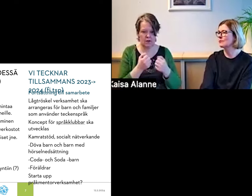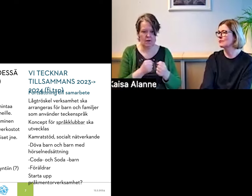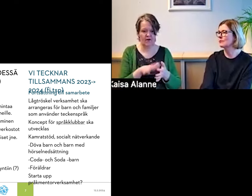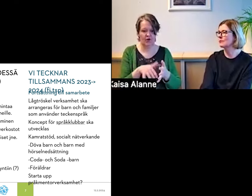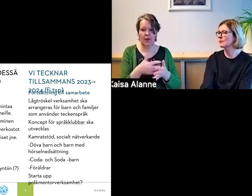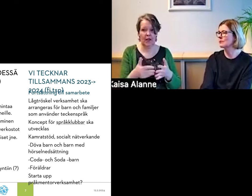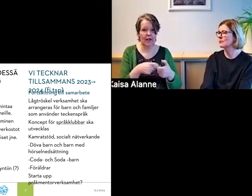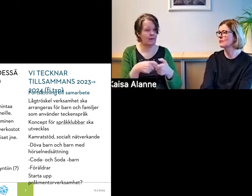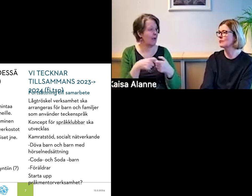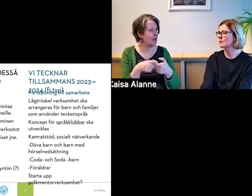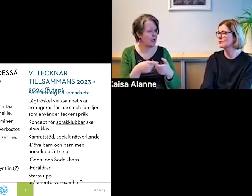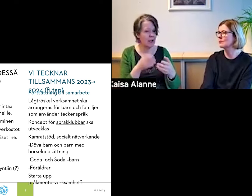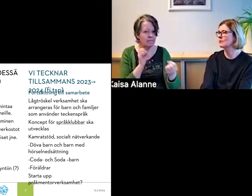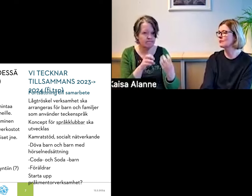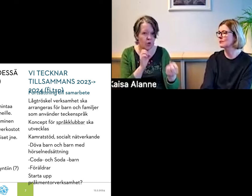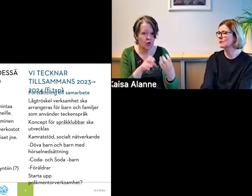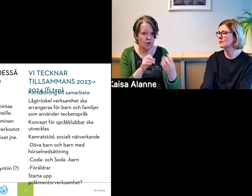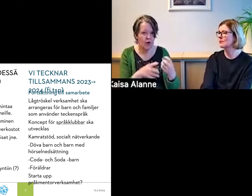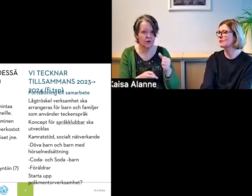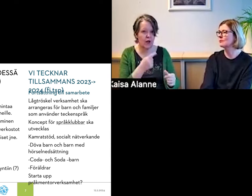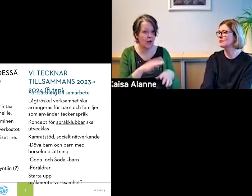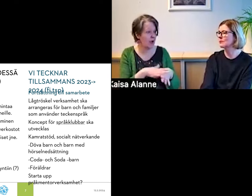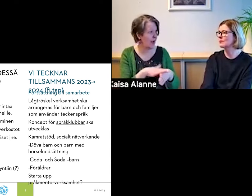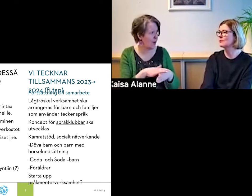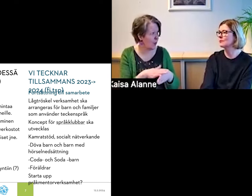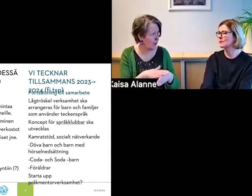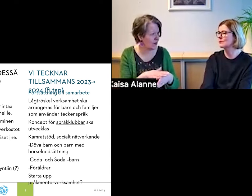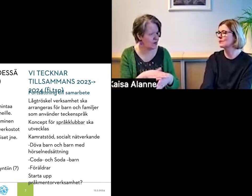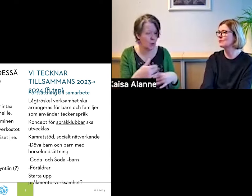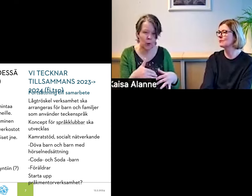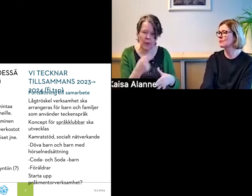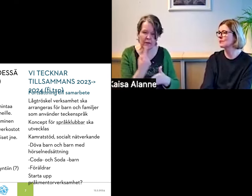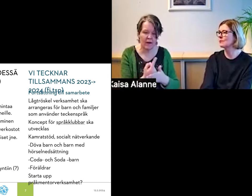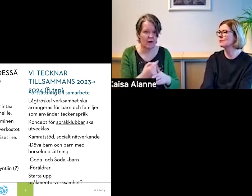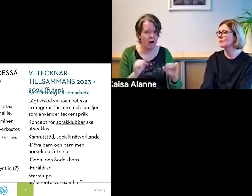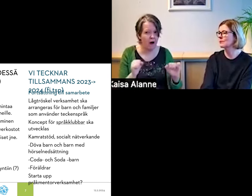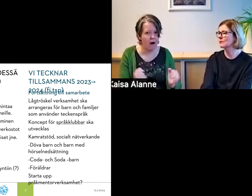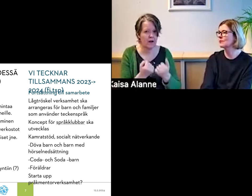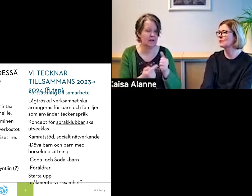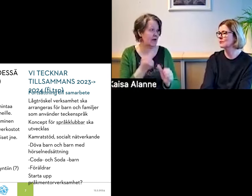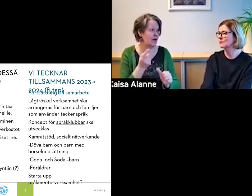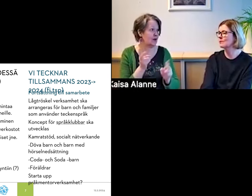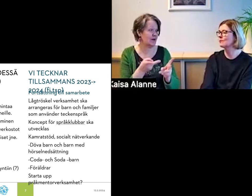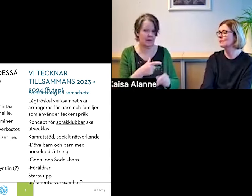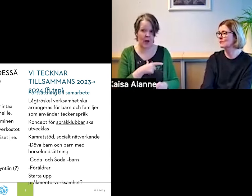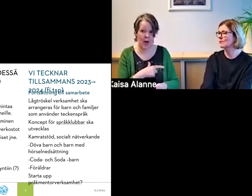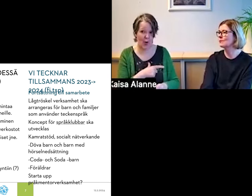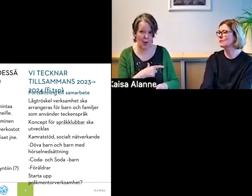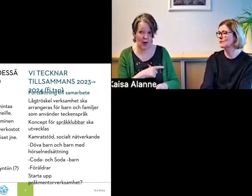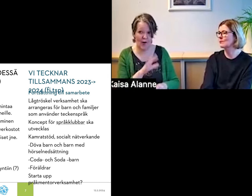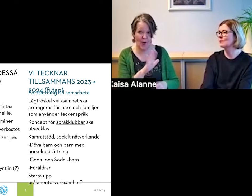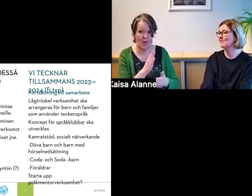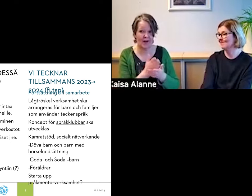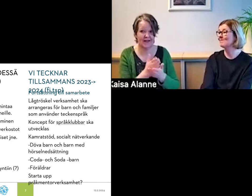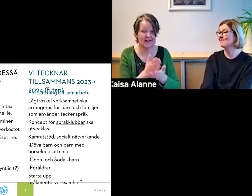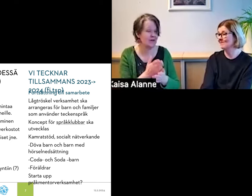kuulevia vanhempia, joille viittomakieli on uusi, niin miten he saavat tavallaan se viittomakielen perheen vuorovaikutus käyttöön, niin silloin